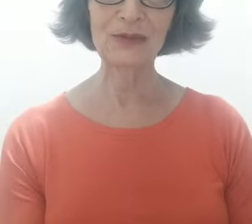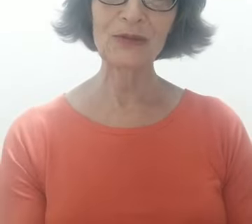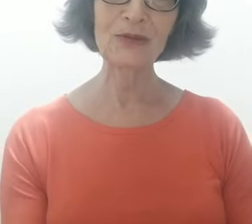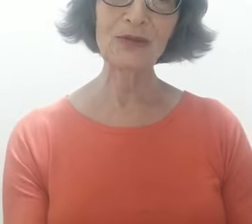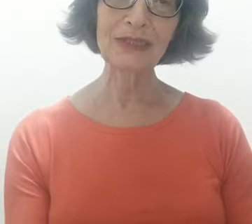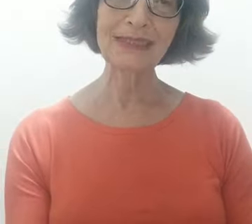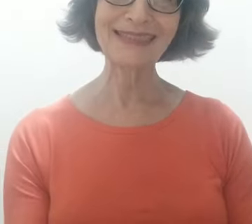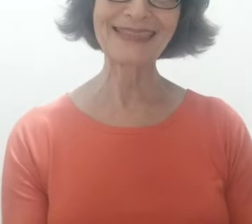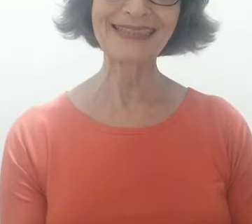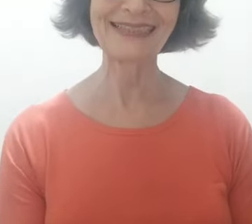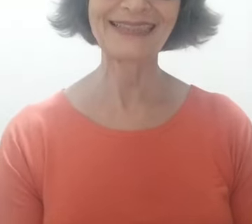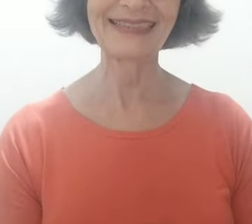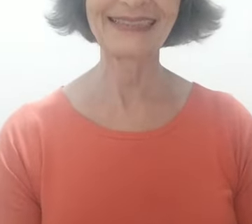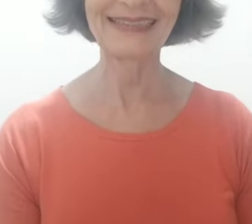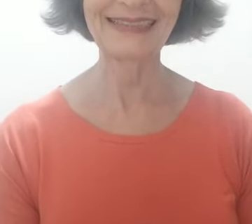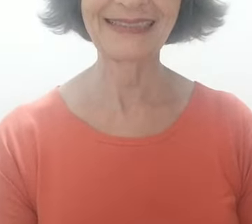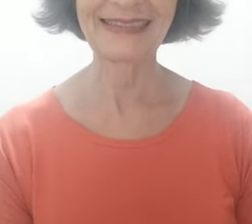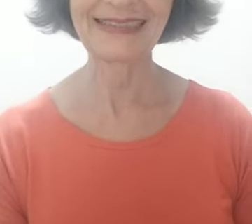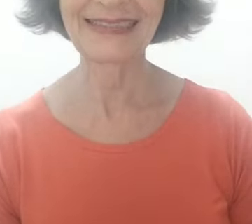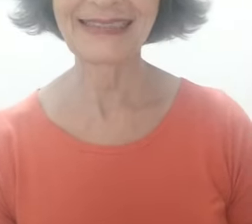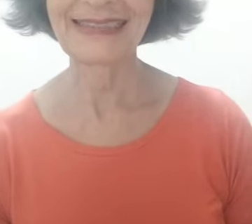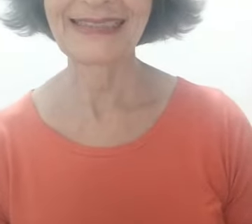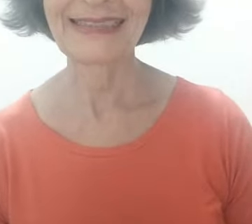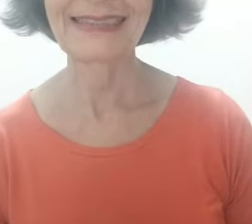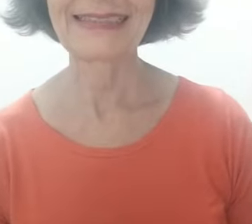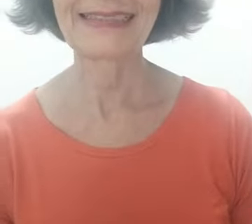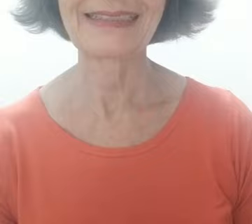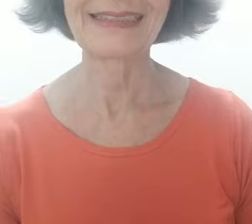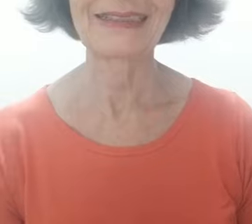Ana Torres,